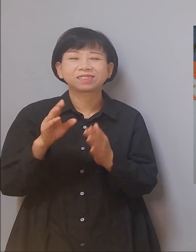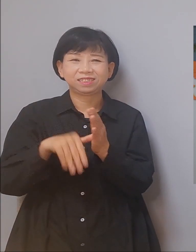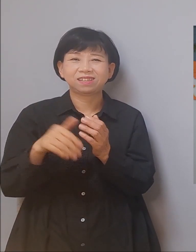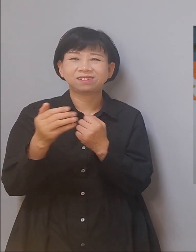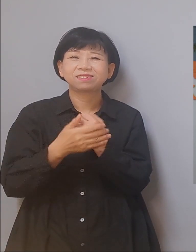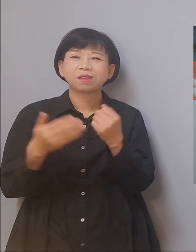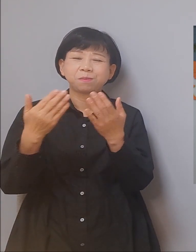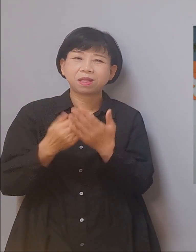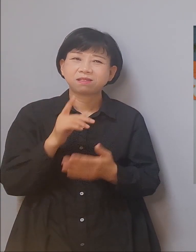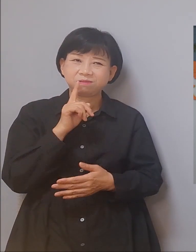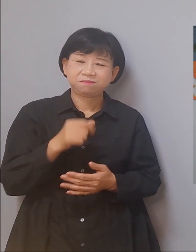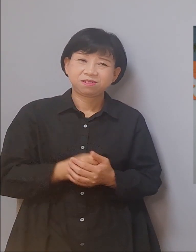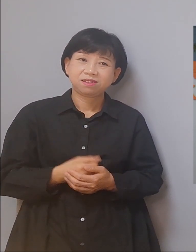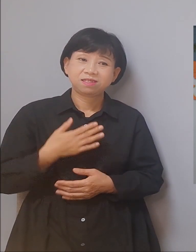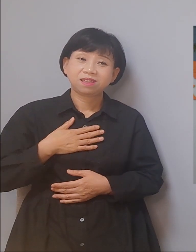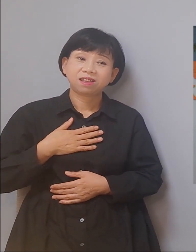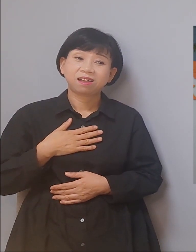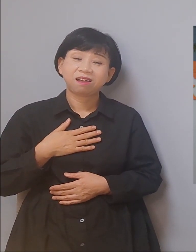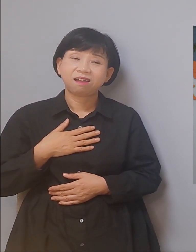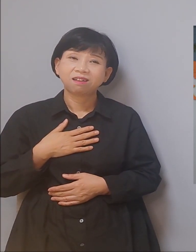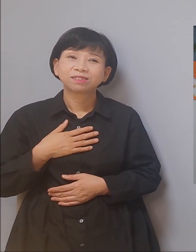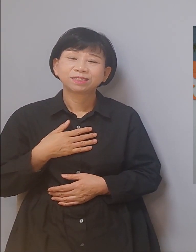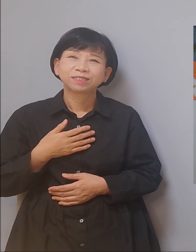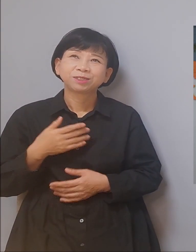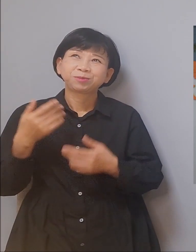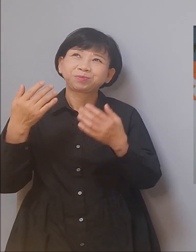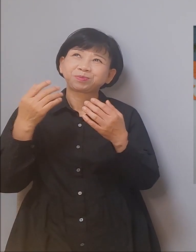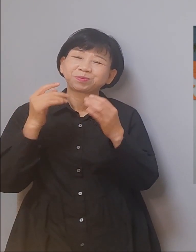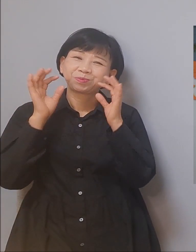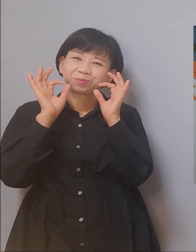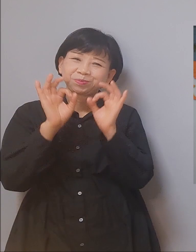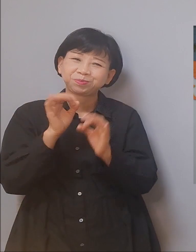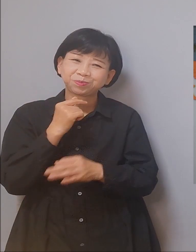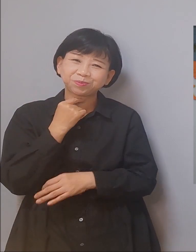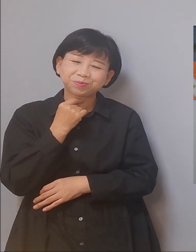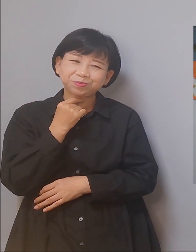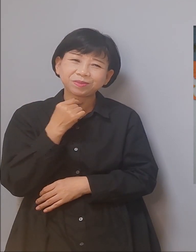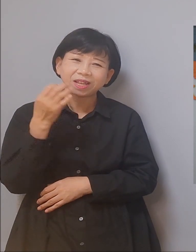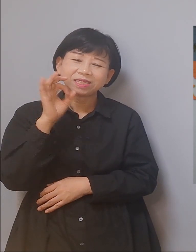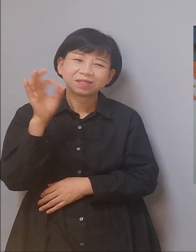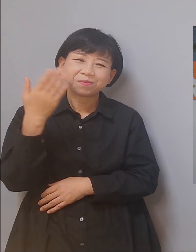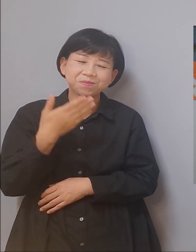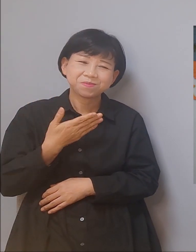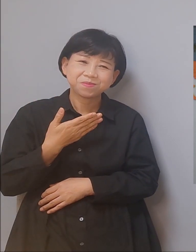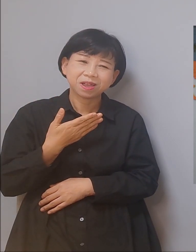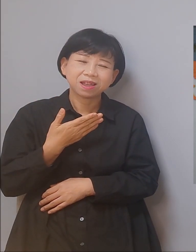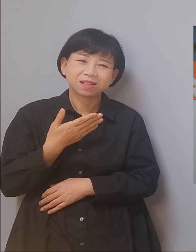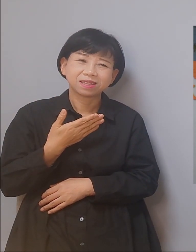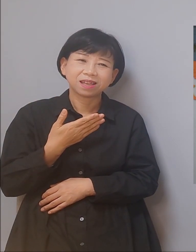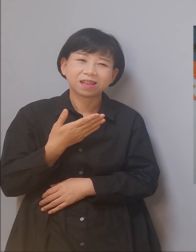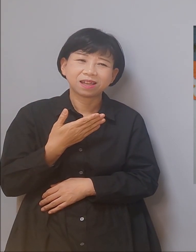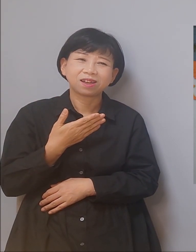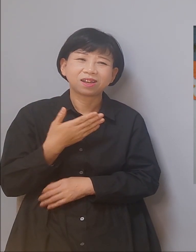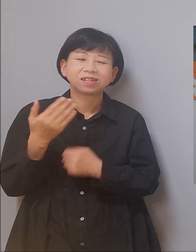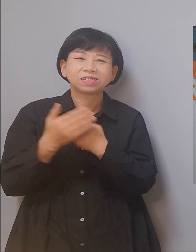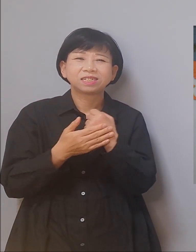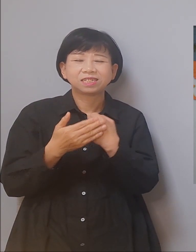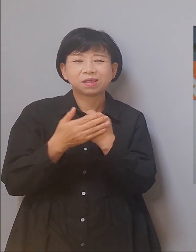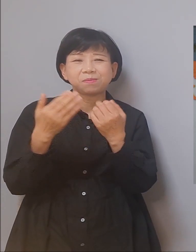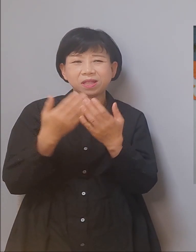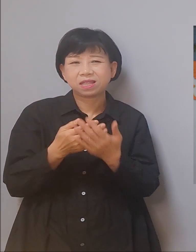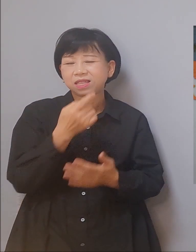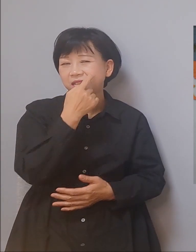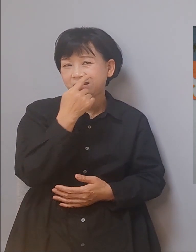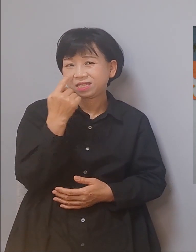합니다. 내가 듣고 싶거나 인정받는 말을 듣고 기분이 좋을 때에 그것을 은혜 받은 증거로 삼곤